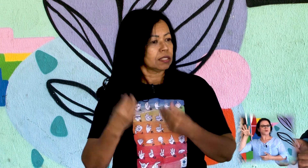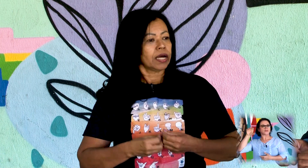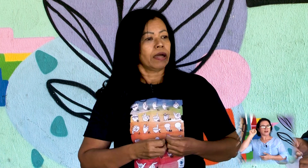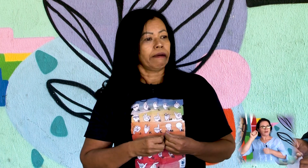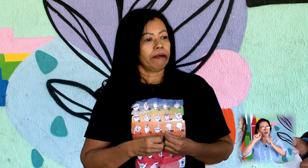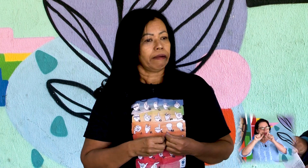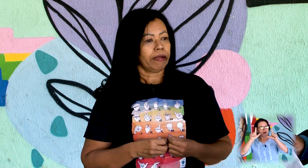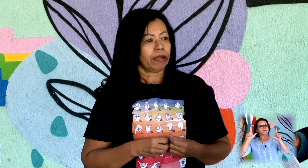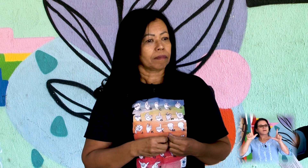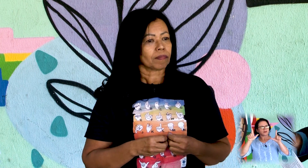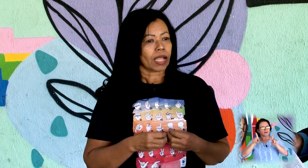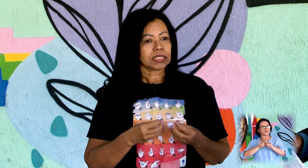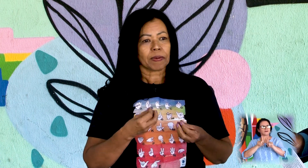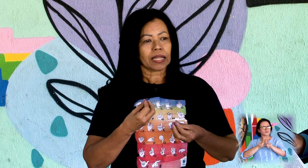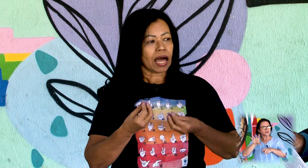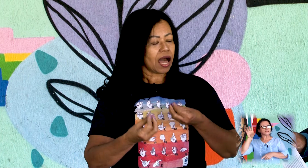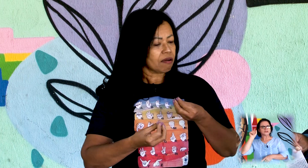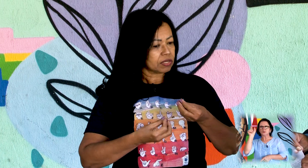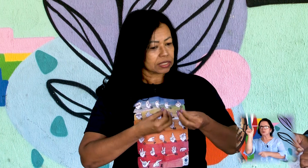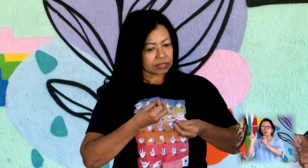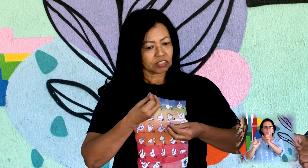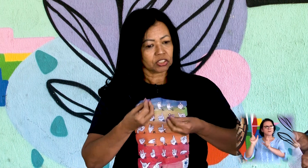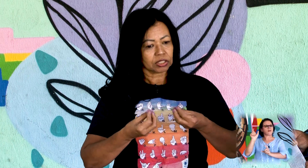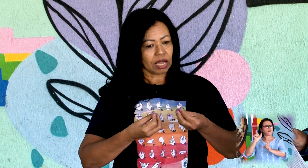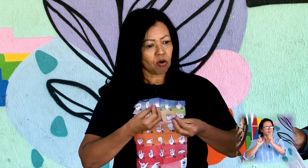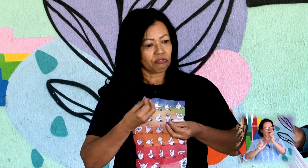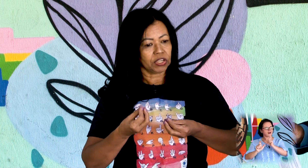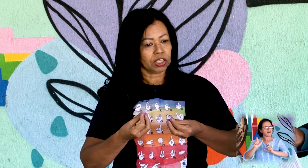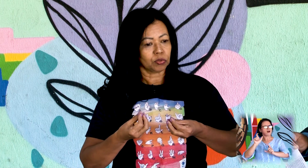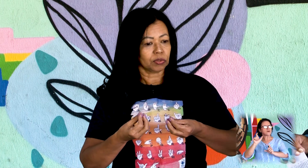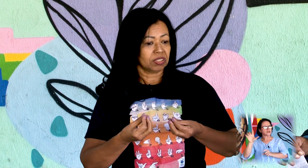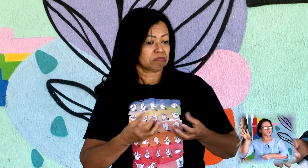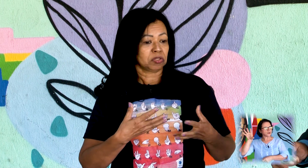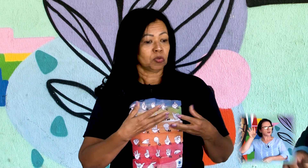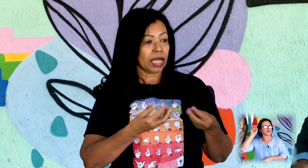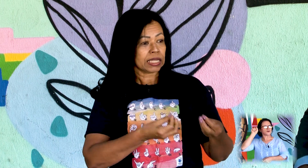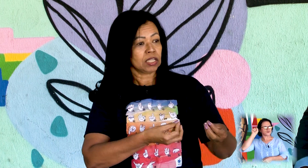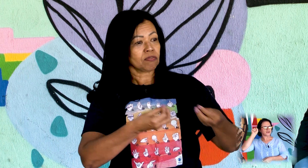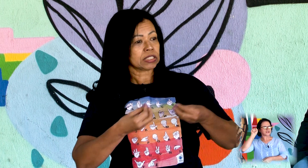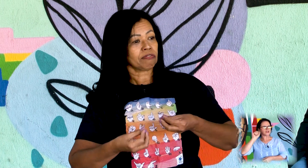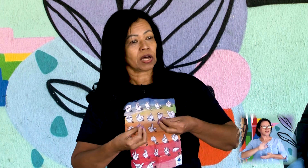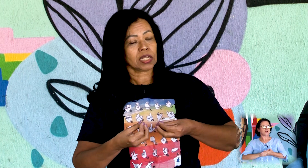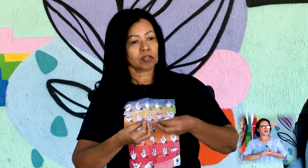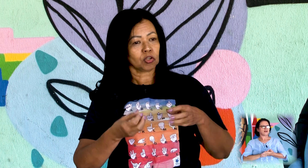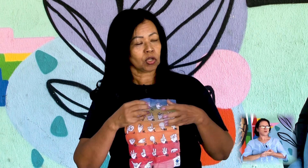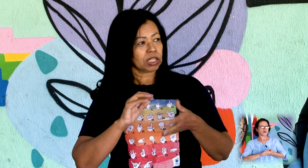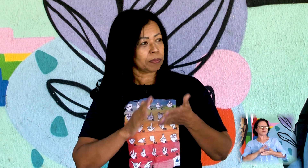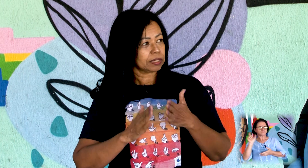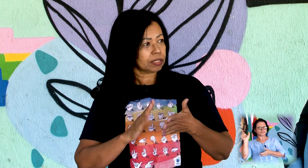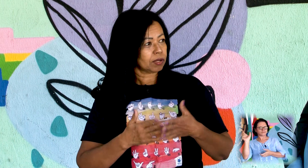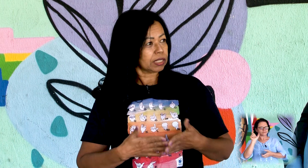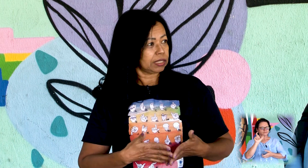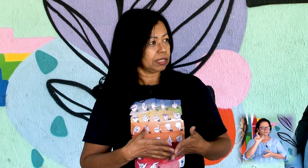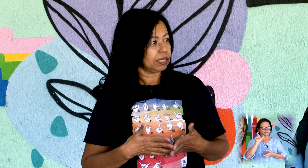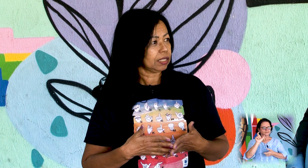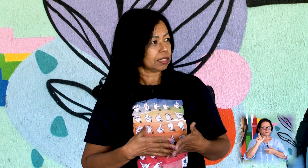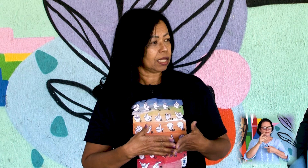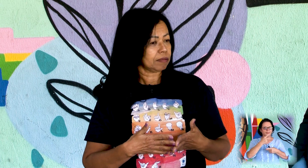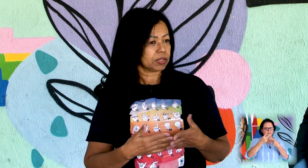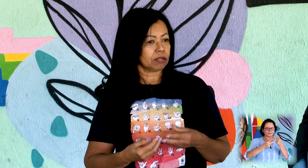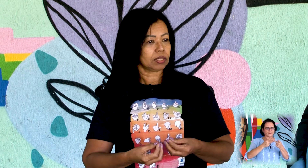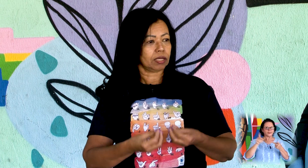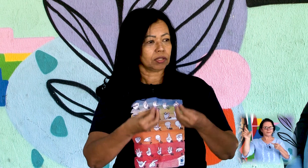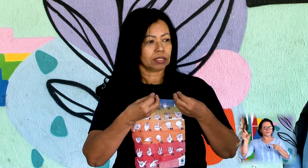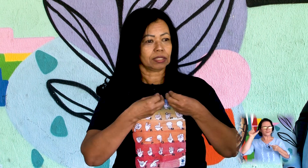atenta. Uhum. As palavras que a gente está ouvindo não é aquilo que você está falando que eu estou interpretando aqui,